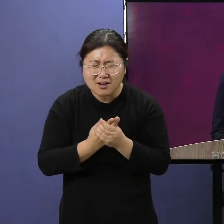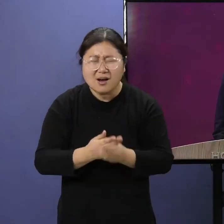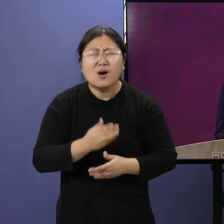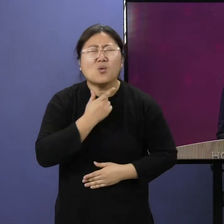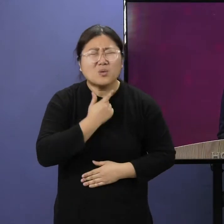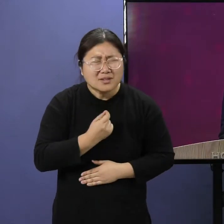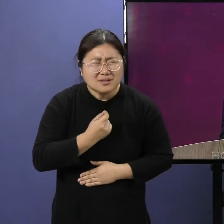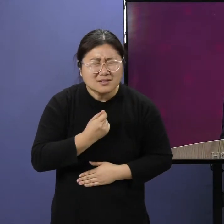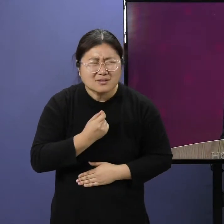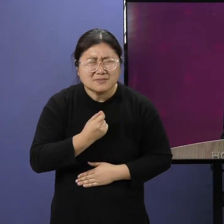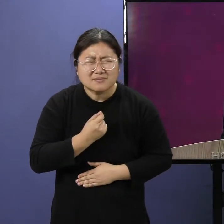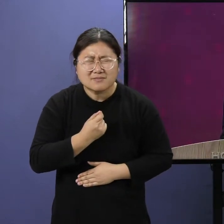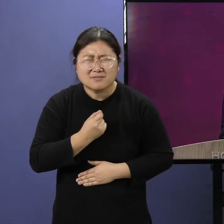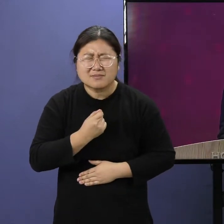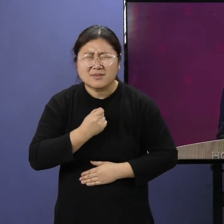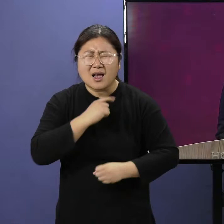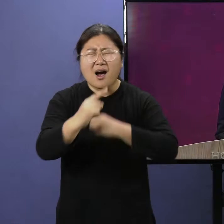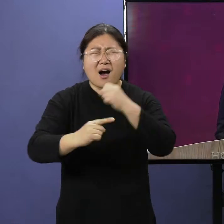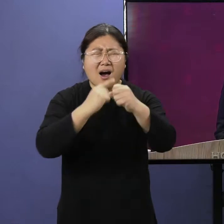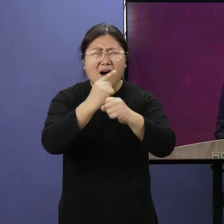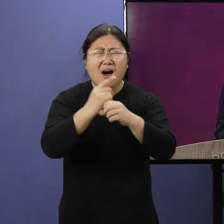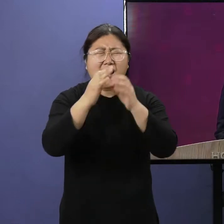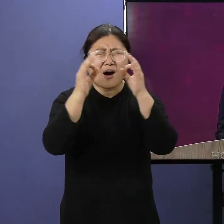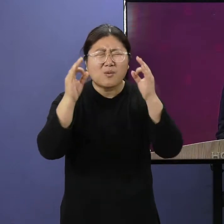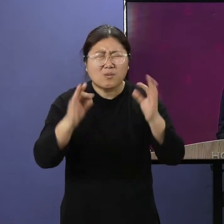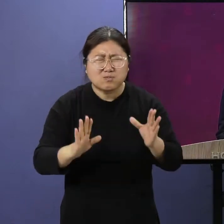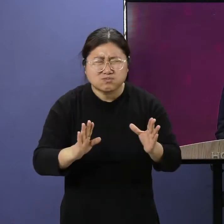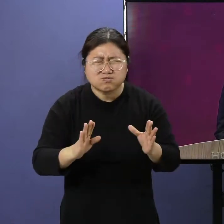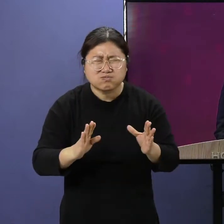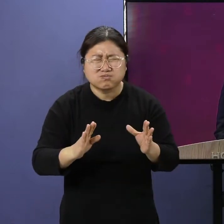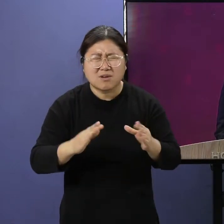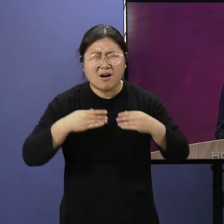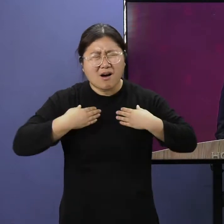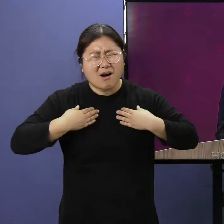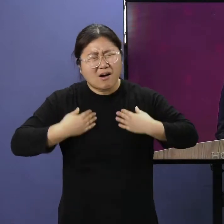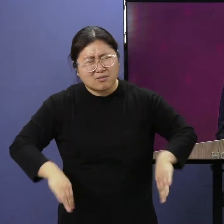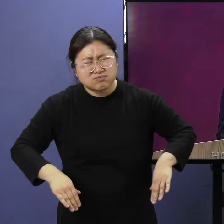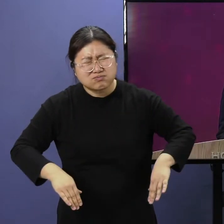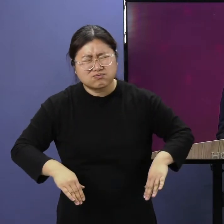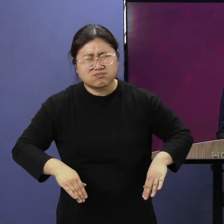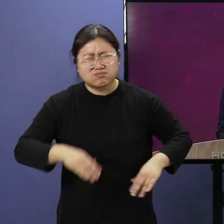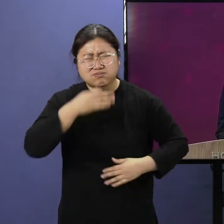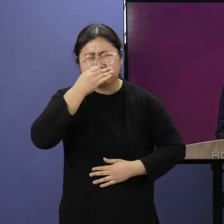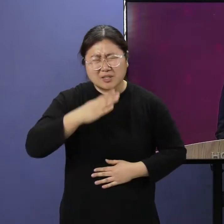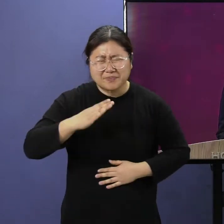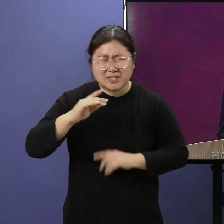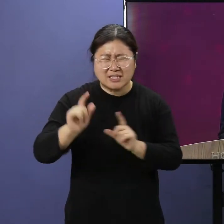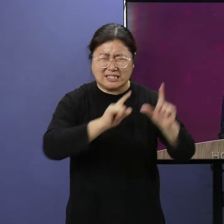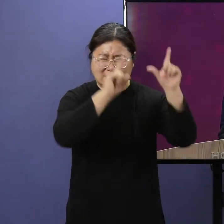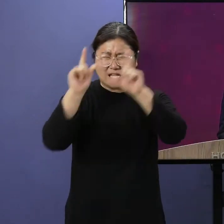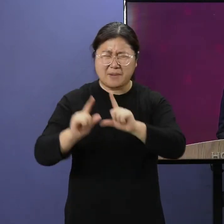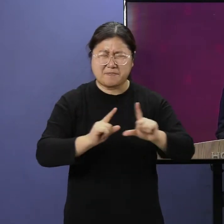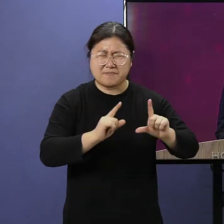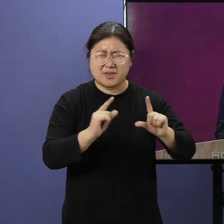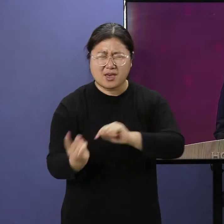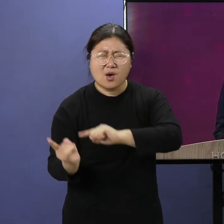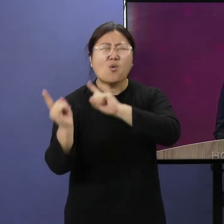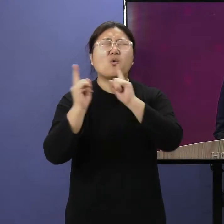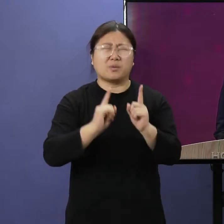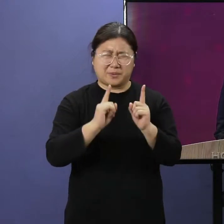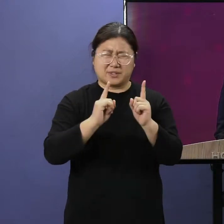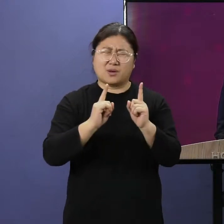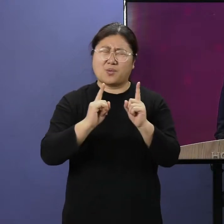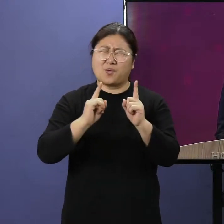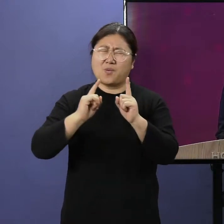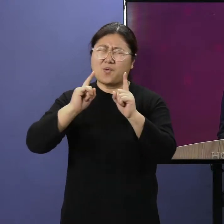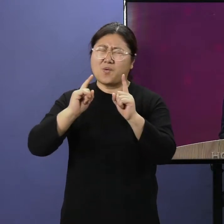동안 지치고 힘든 시간을 보낸 저희 삶을 위로해 주시고 회복시켜 주옵소서. 예배가 회복되고 주님께서 인도하신